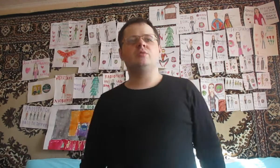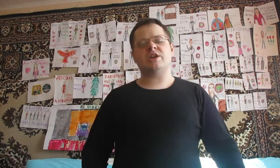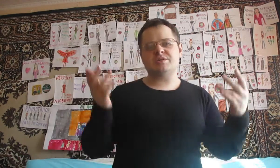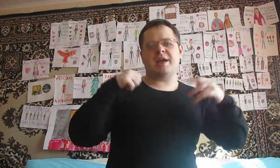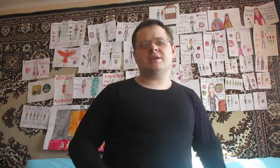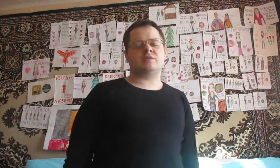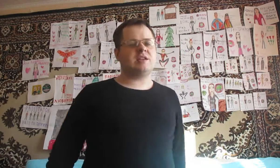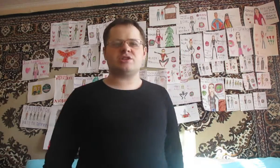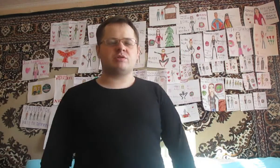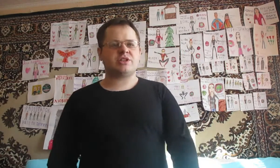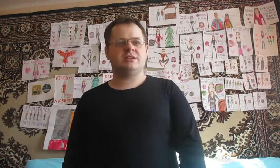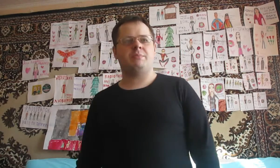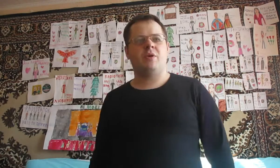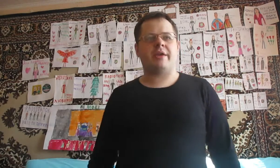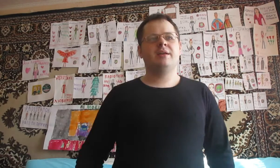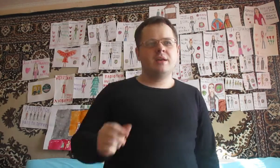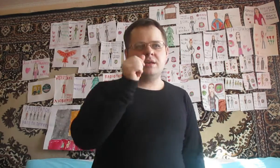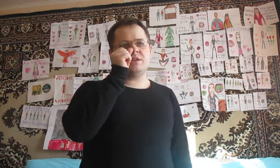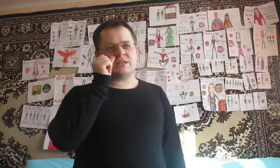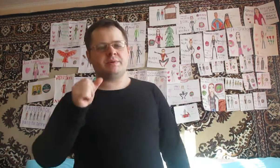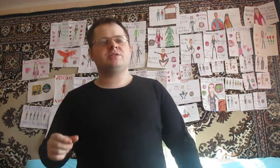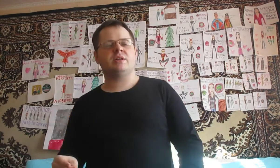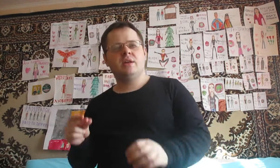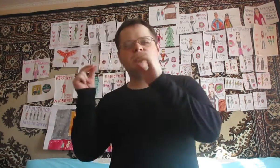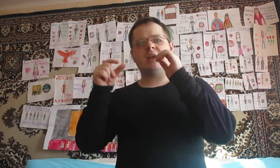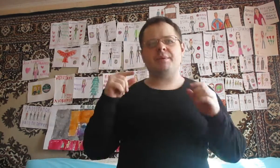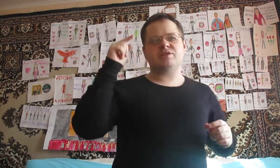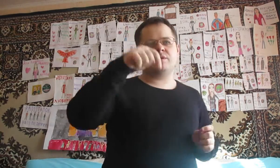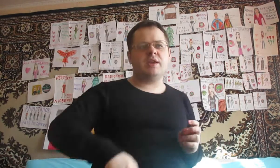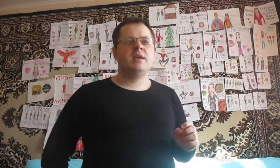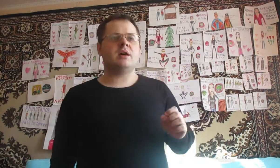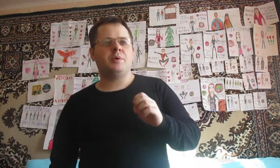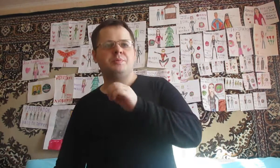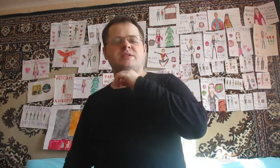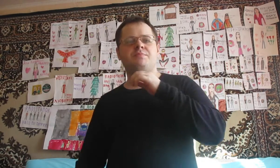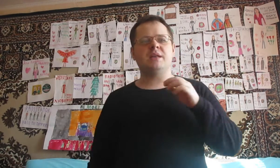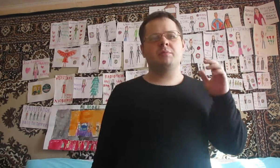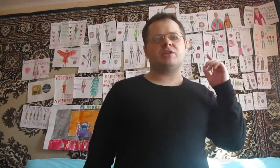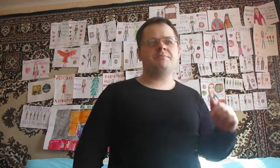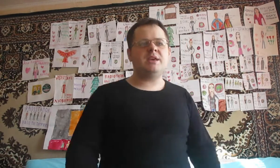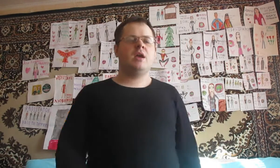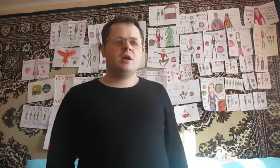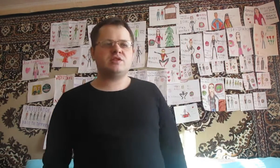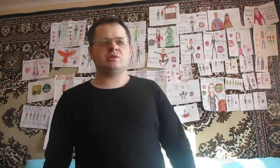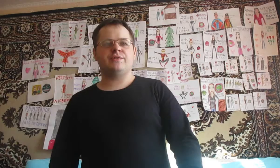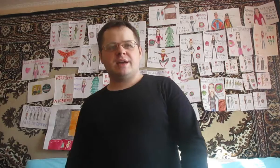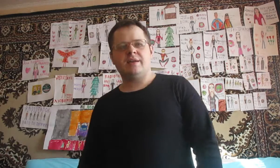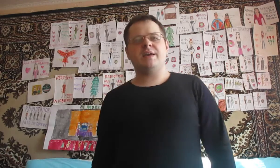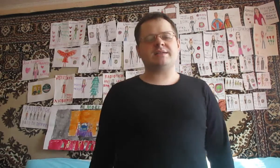Куда же поедут, они что ж не домой. Если повезет, в игре повезет любви. На полпути к милой Монами. Всюду фонари, Вегас